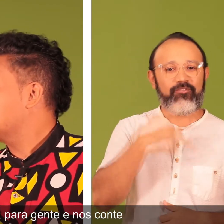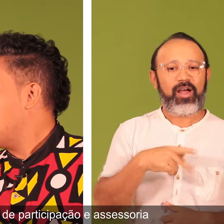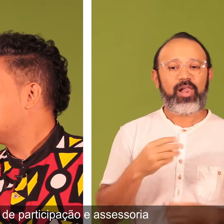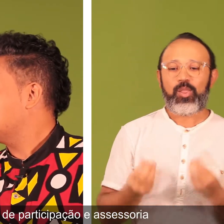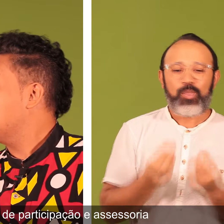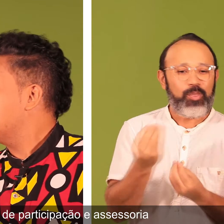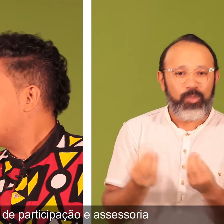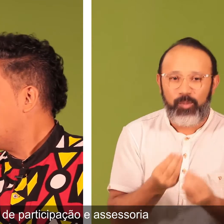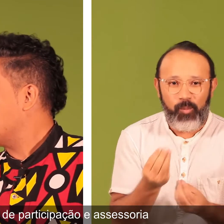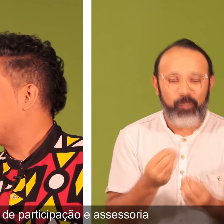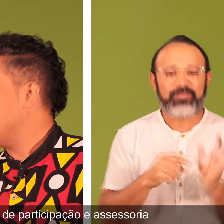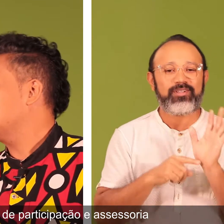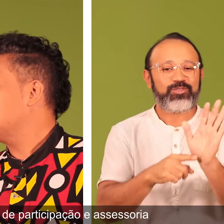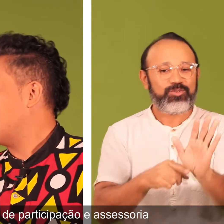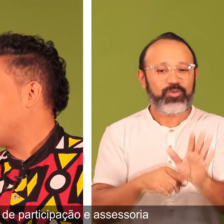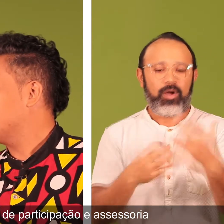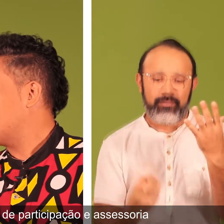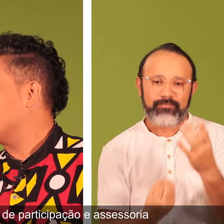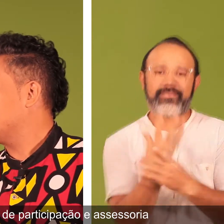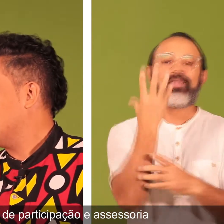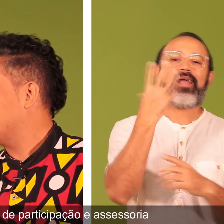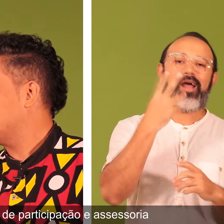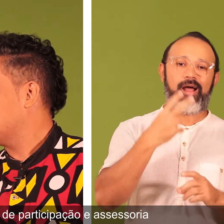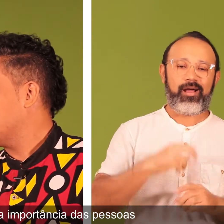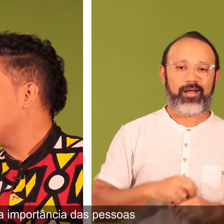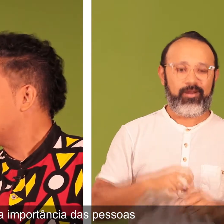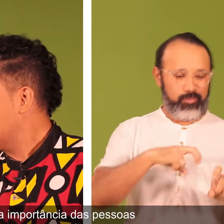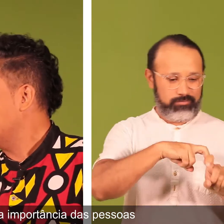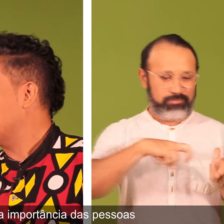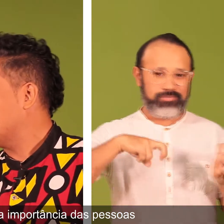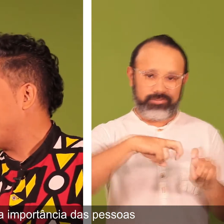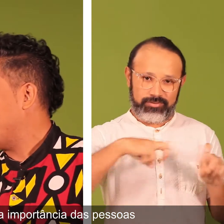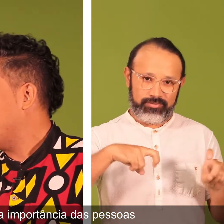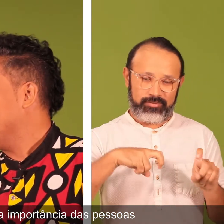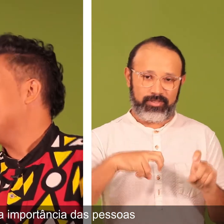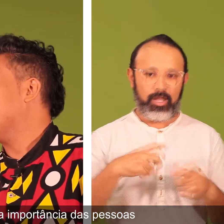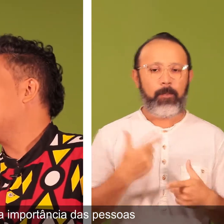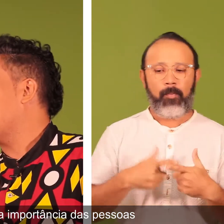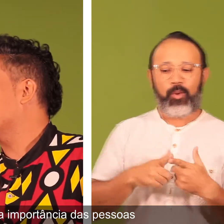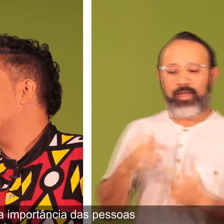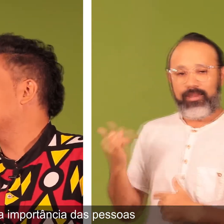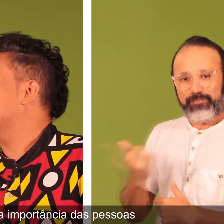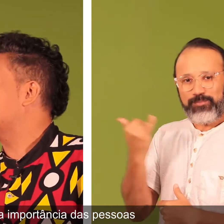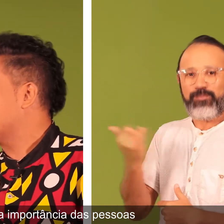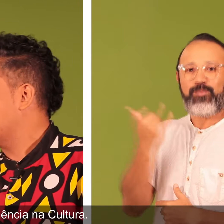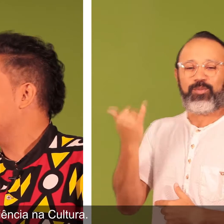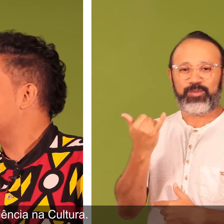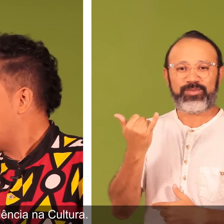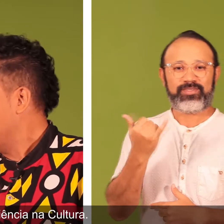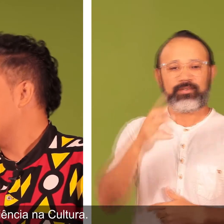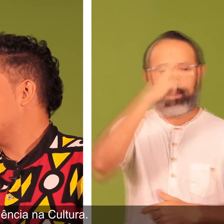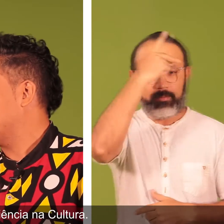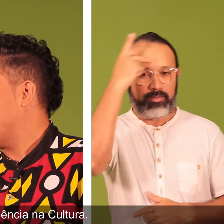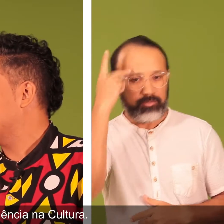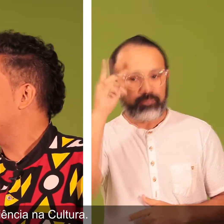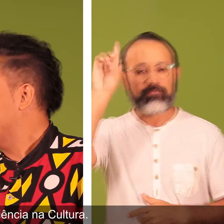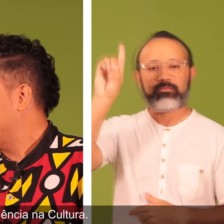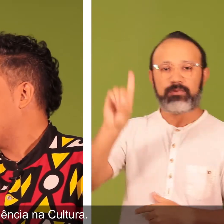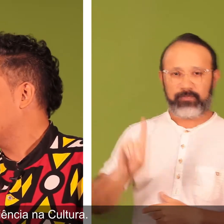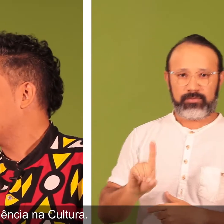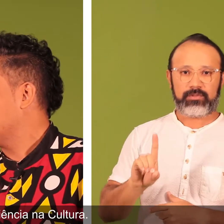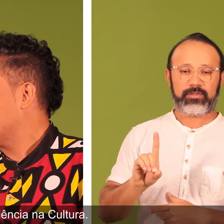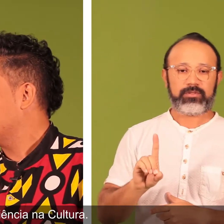gente e nos conte sobre o seu processo de participação e Assessoria junto auteia EA importância das pessoas com